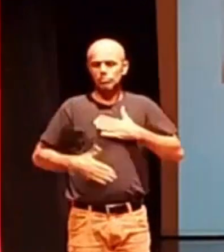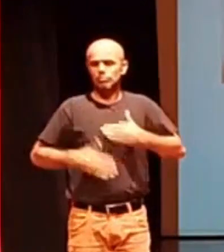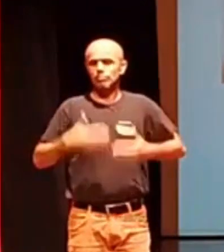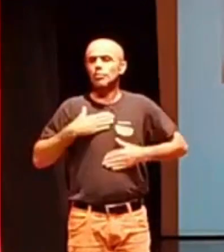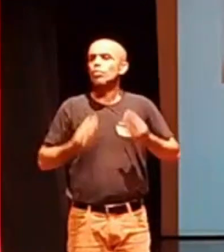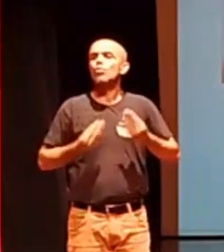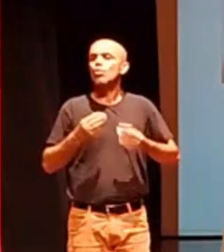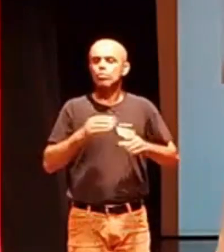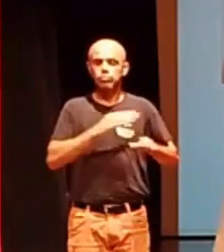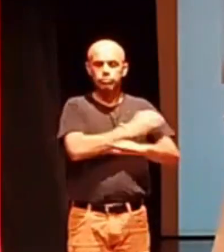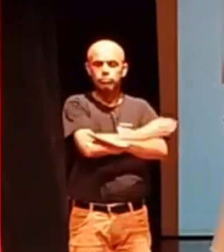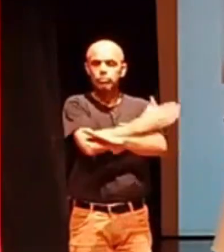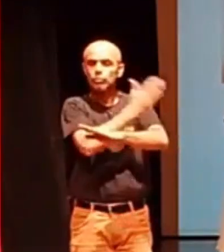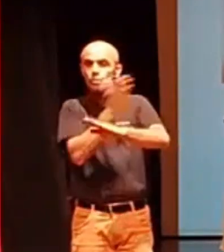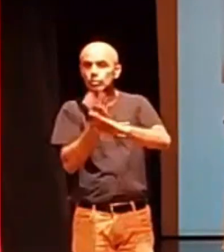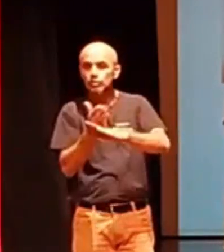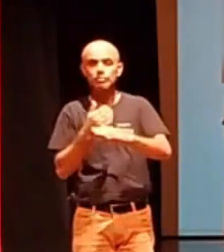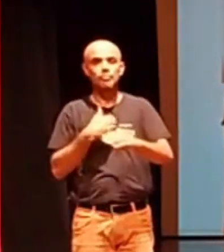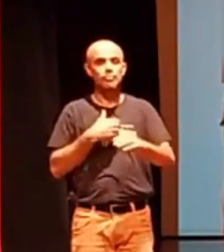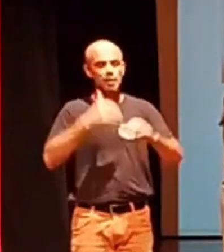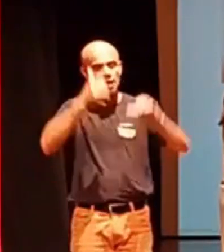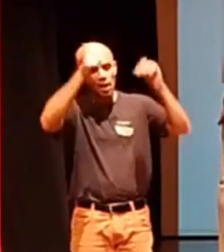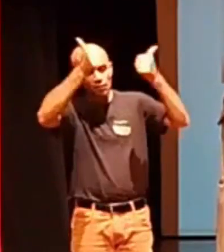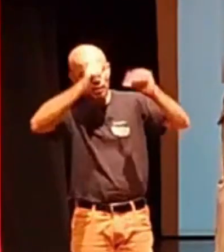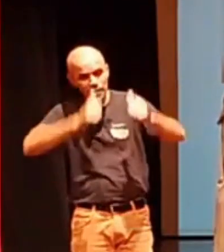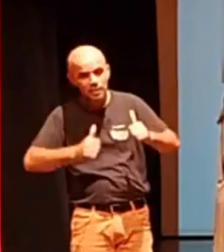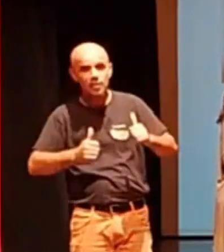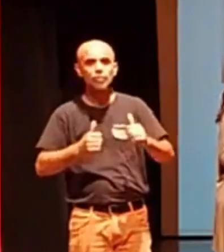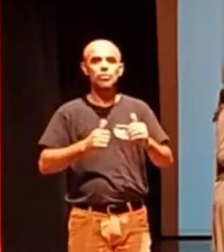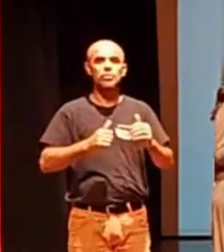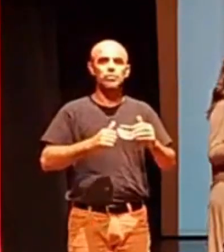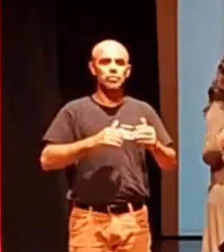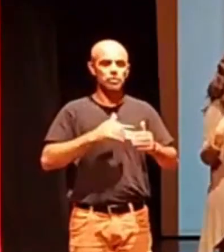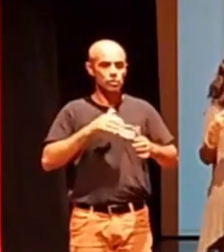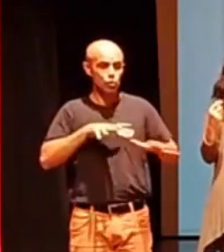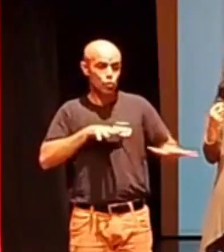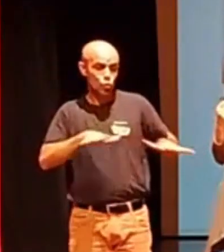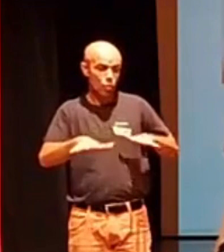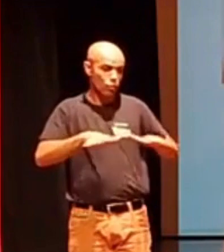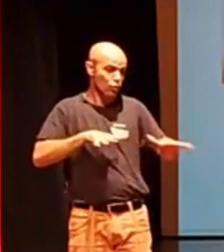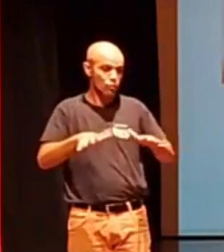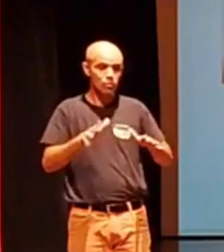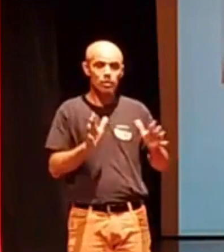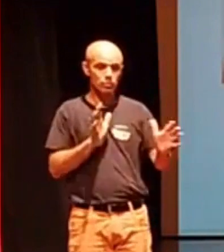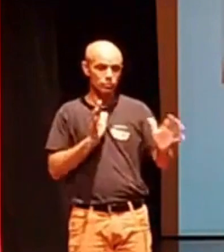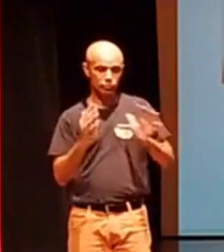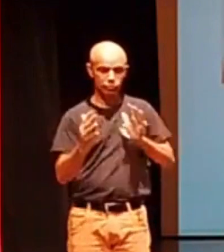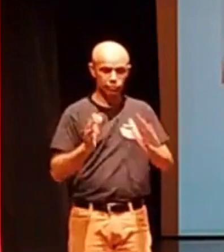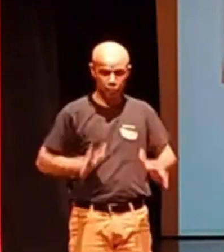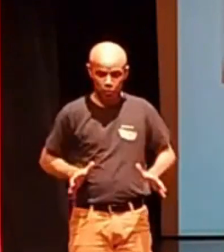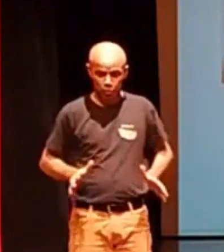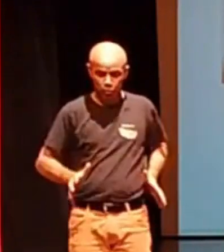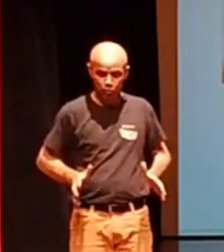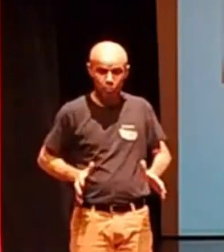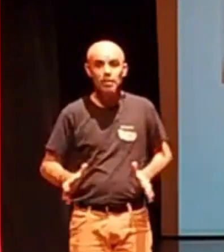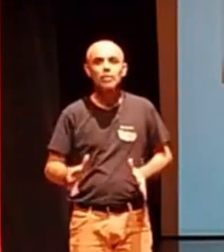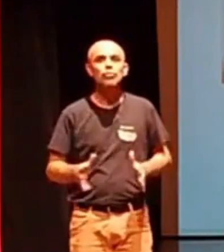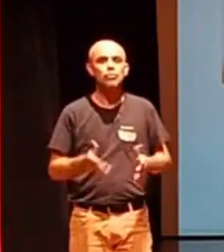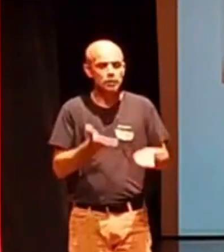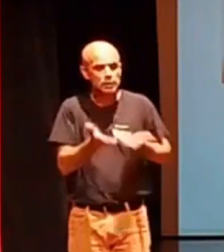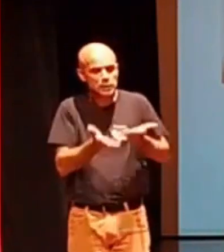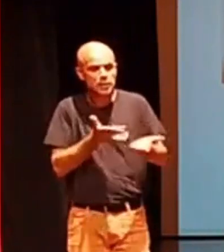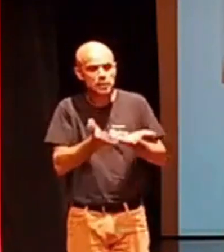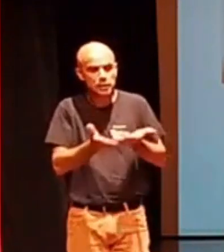E a avaliação dinâmica, onde a gente consegue trabalhar todos os movimentos relacionados por essa pelve. Então, se a gente pensar